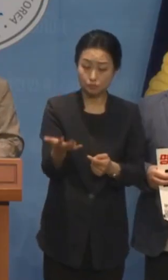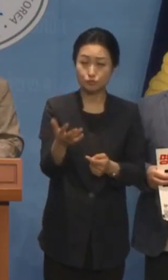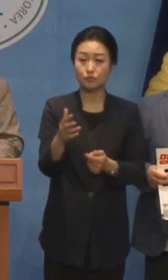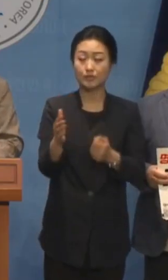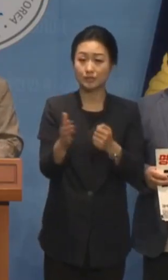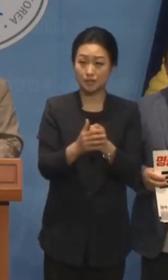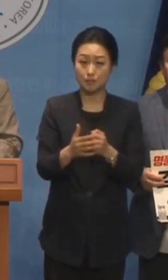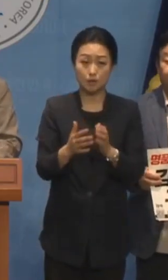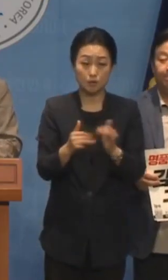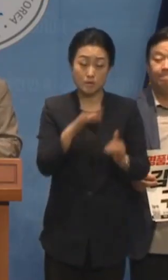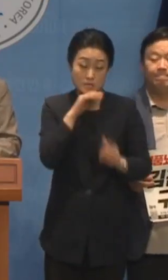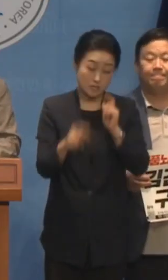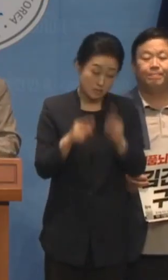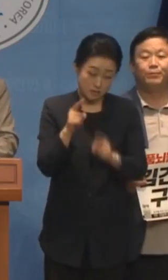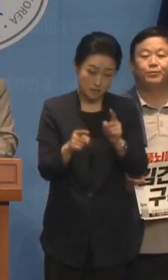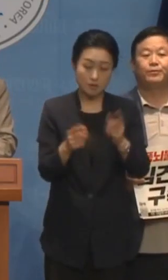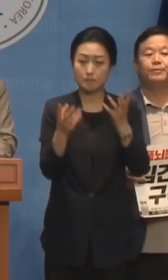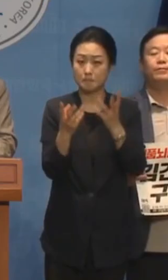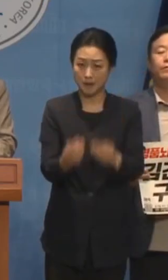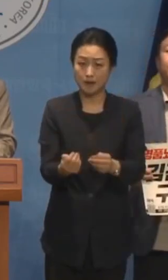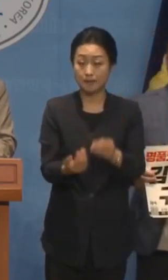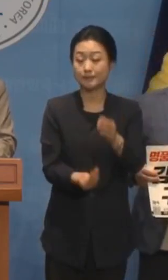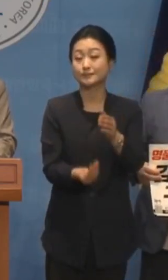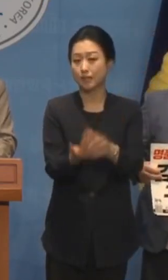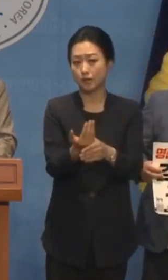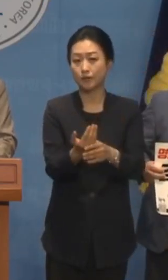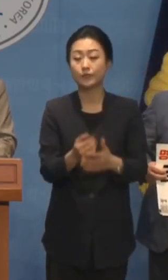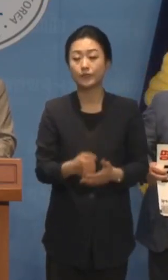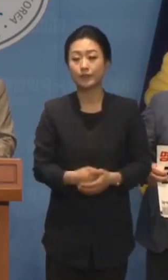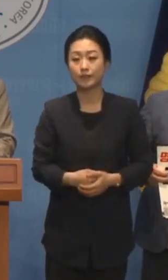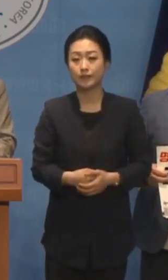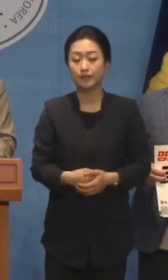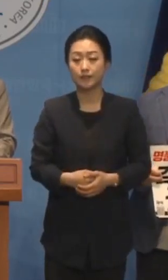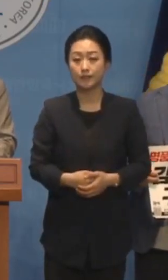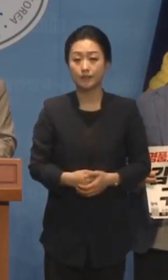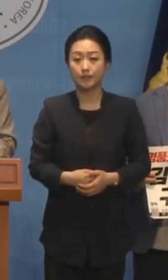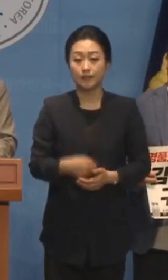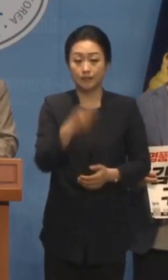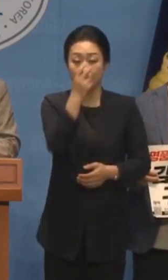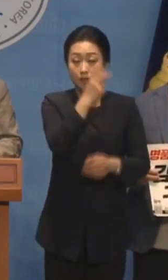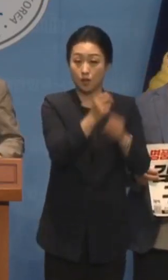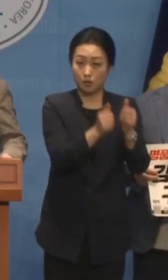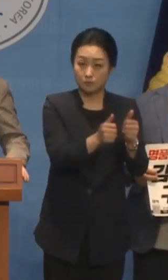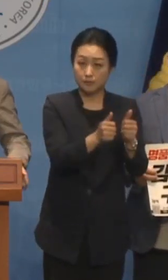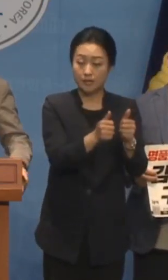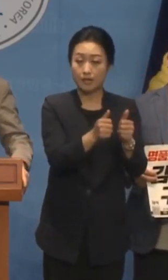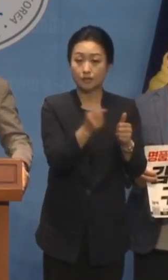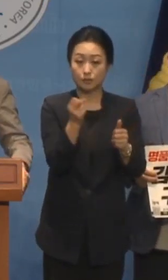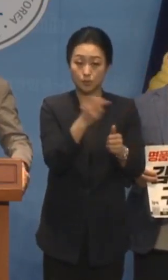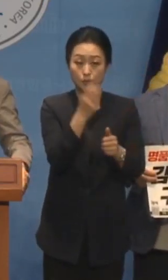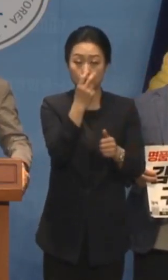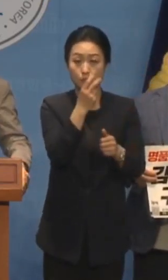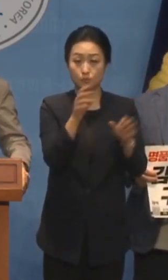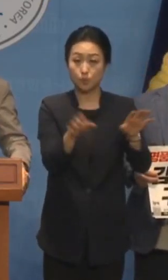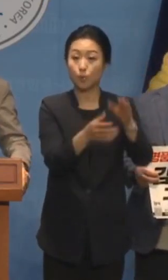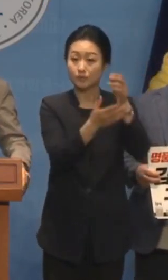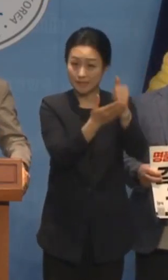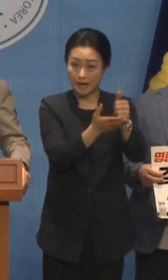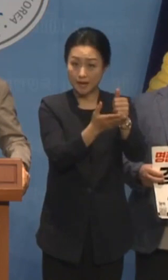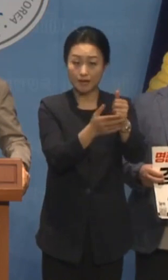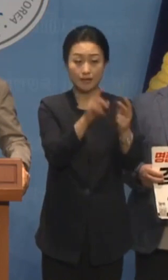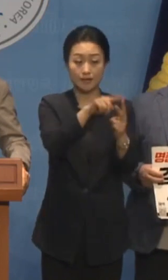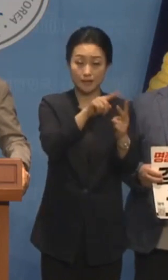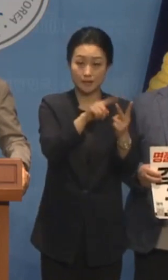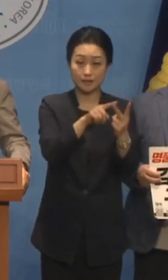막 올려놓고 있는데 이런 사태를 지금 검찰과 이원석 총장은